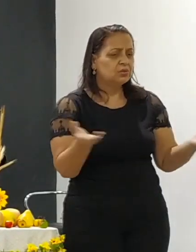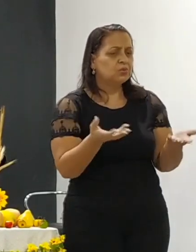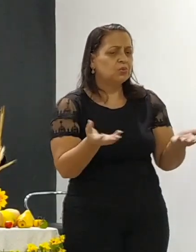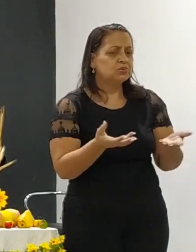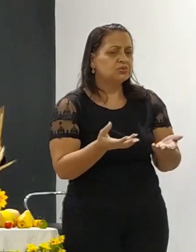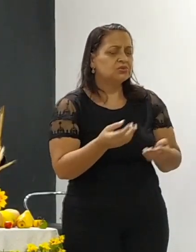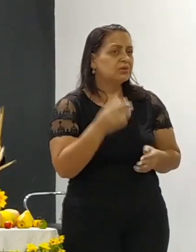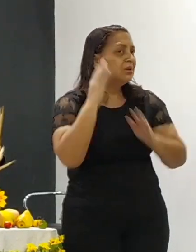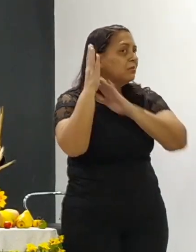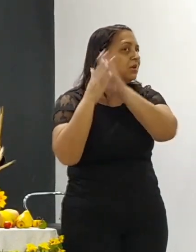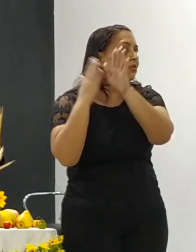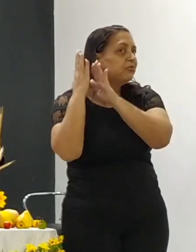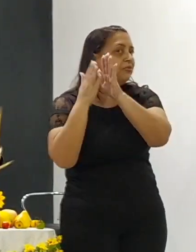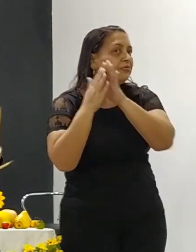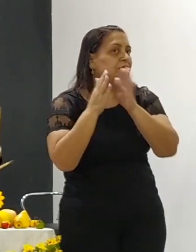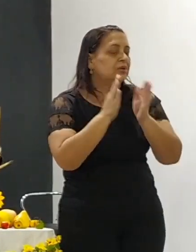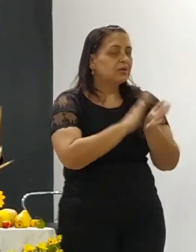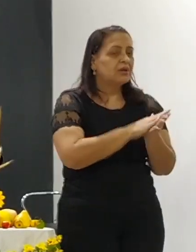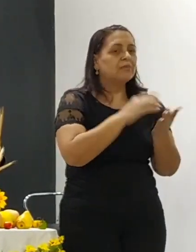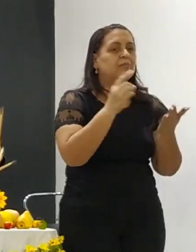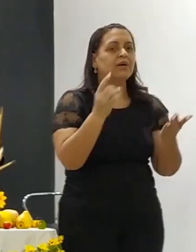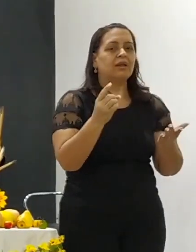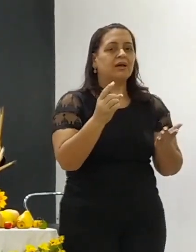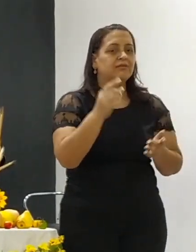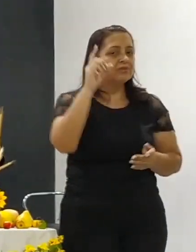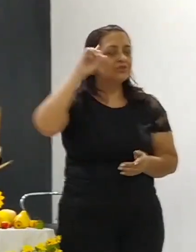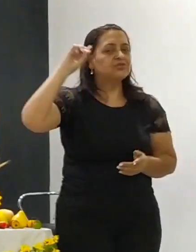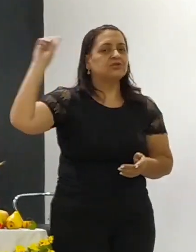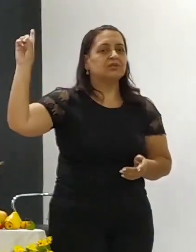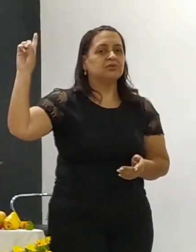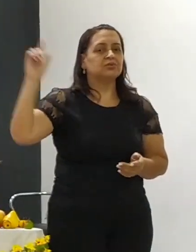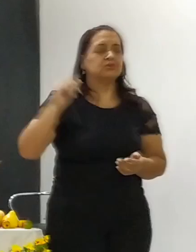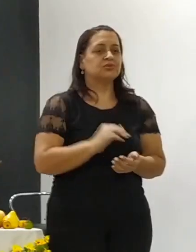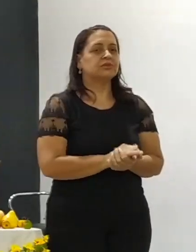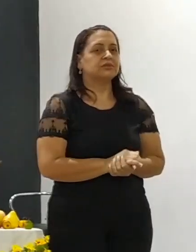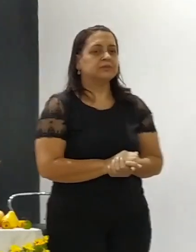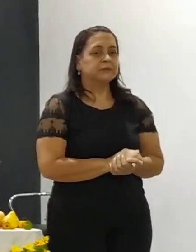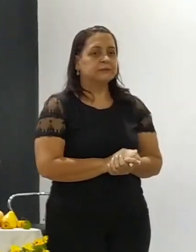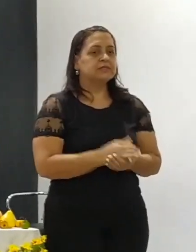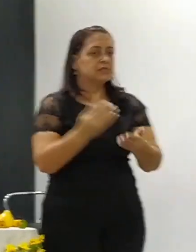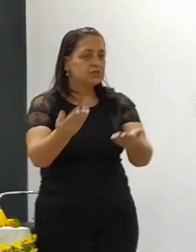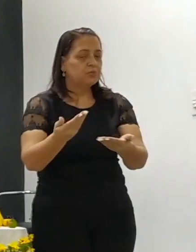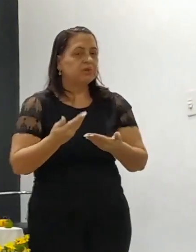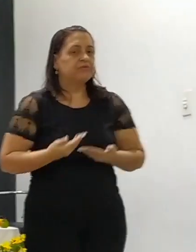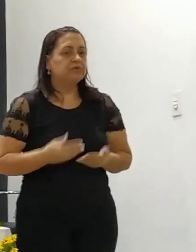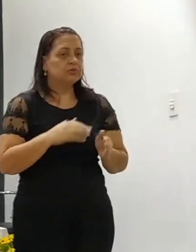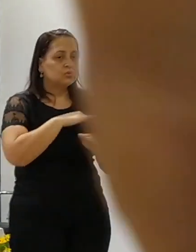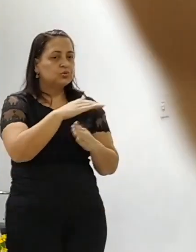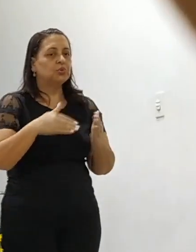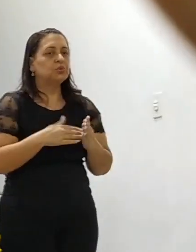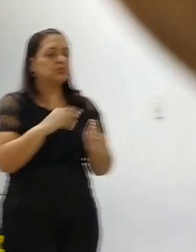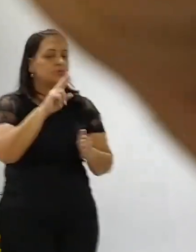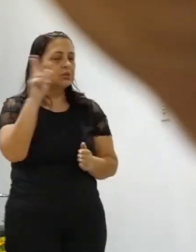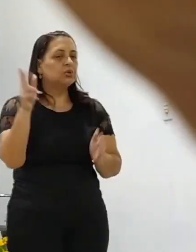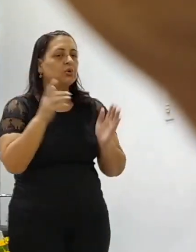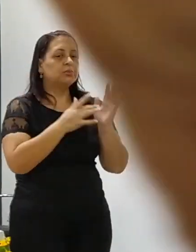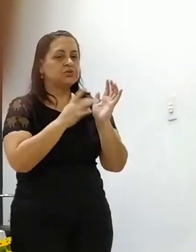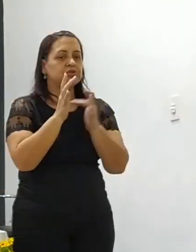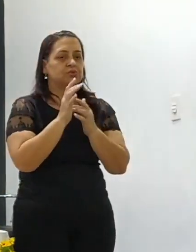nesse lugar. Aqueles que estão nos visitando nessa noite, sejam bem-vindos em nome de Jesus. Amém?